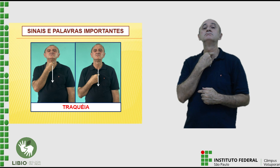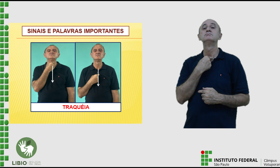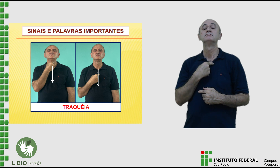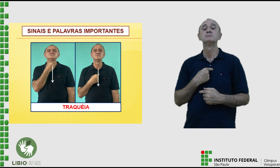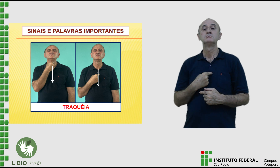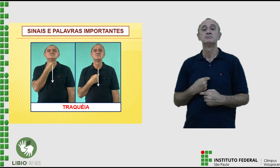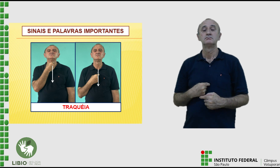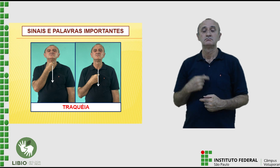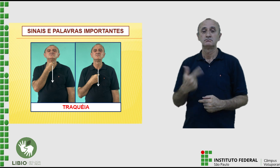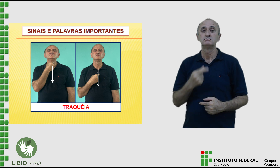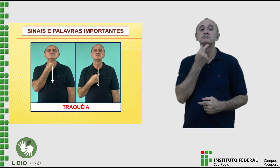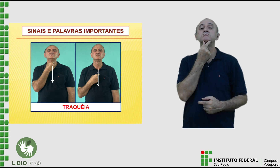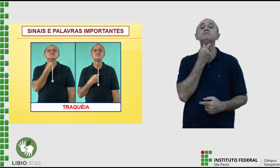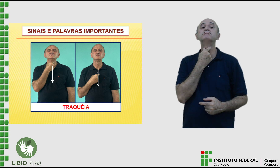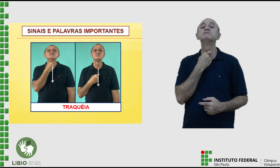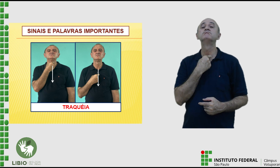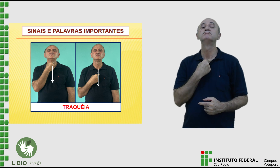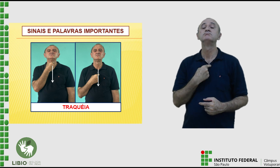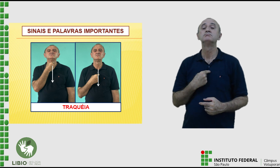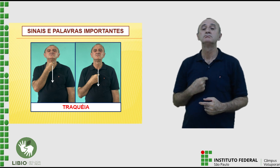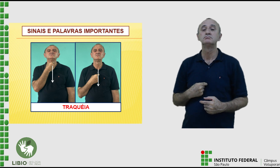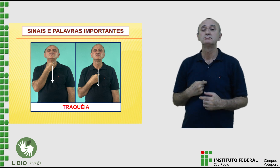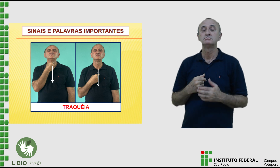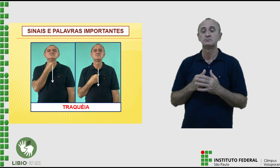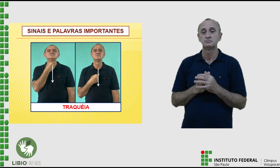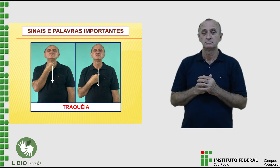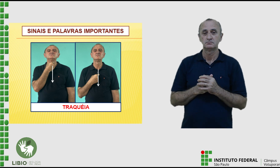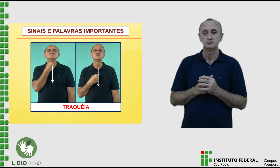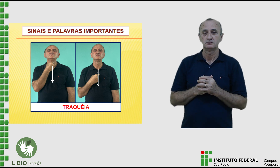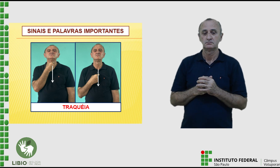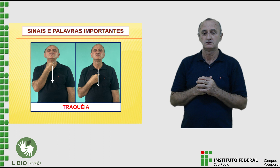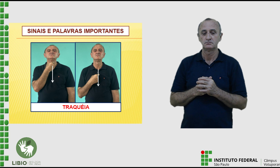Traqueia. Novamente traqueia.